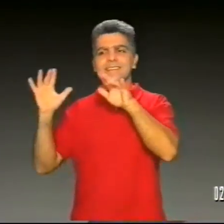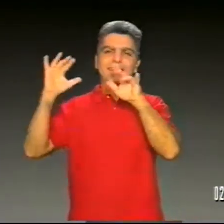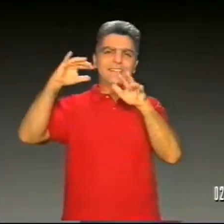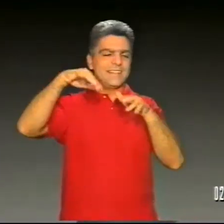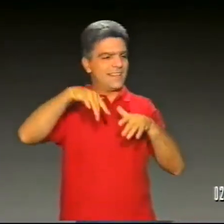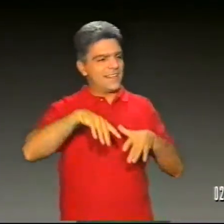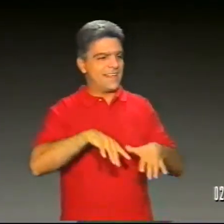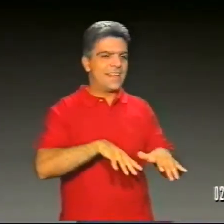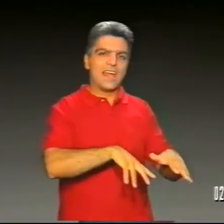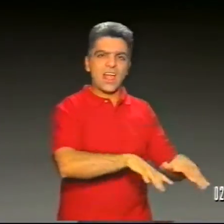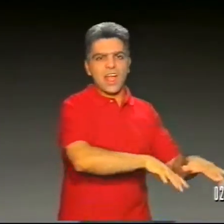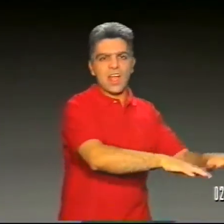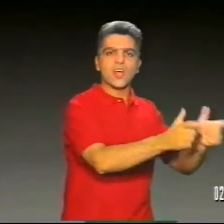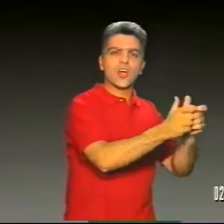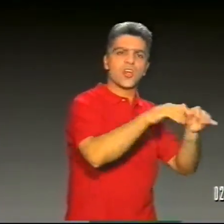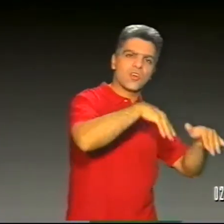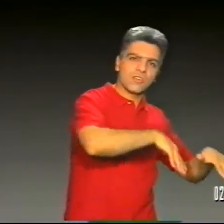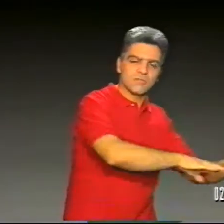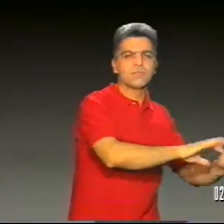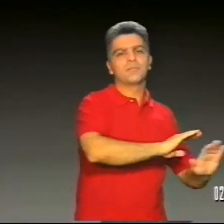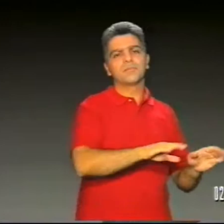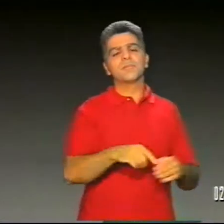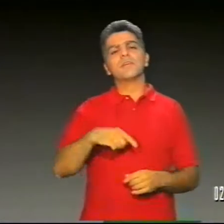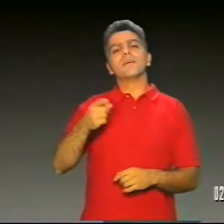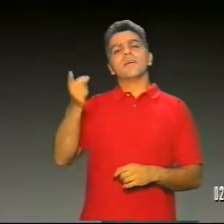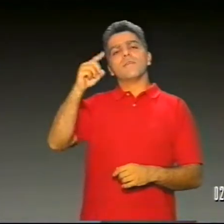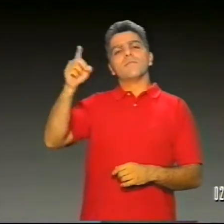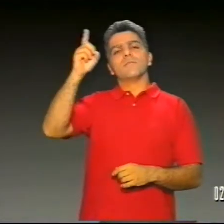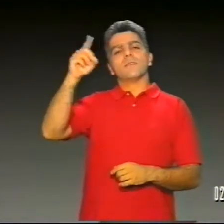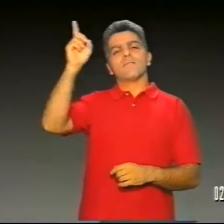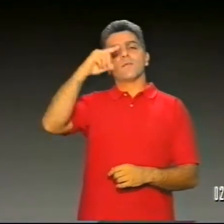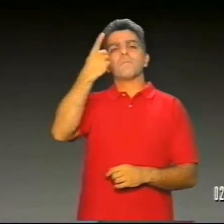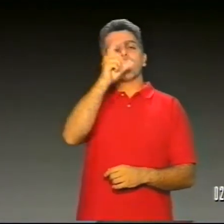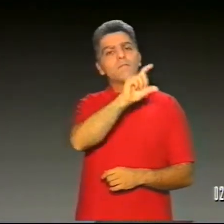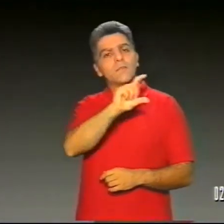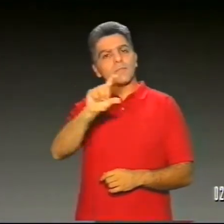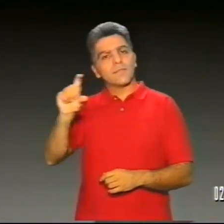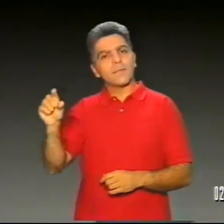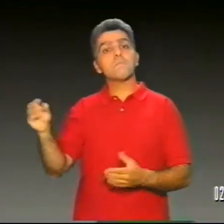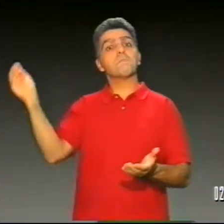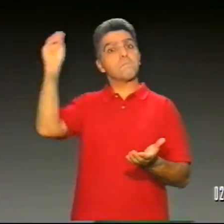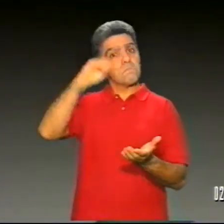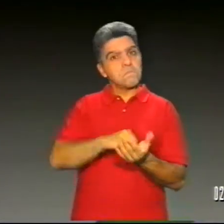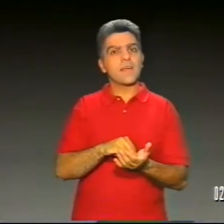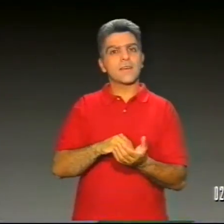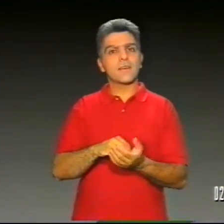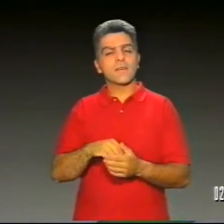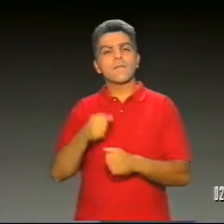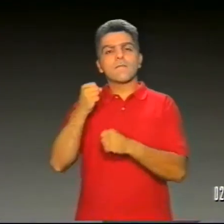είπαν: Καλά, μην το ξανακάνεις. Και έφυγαν. Κατέβηκαν πάλι στο χωριό και συνέχισαν τις δουλειές τους. Πέρασε μια εβδομάδα από